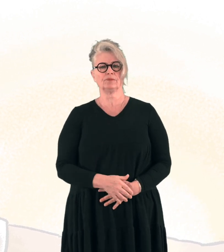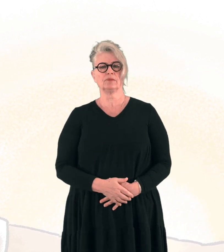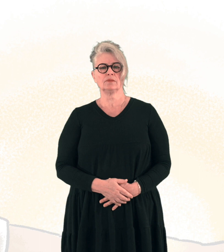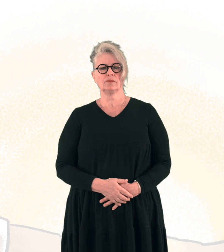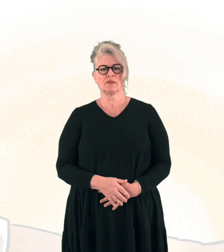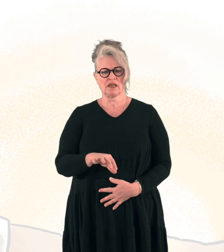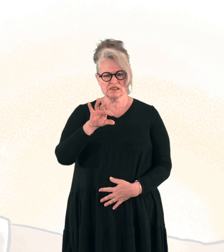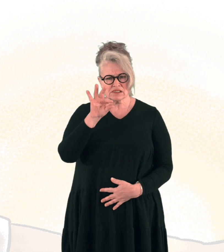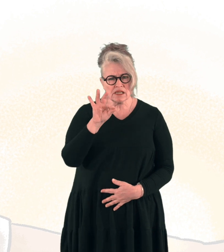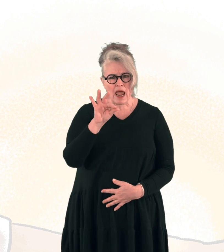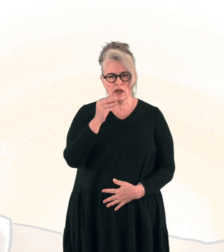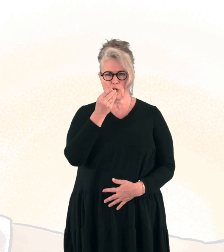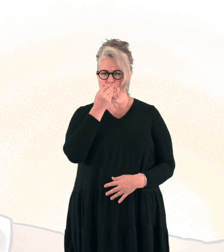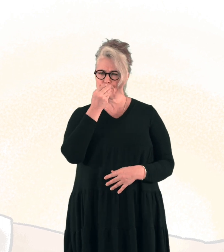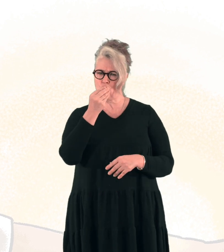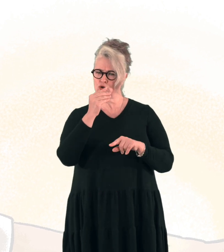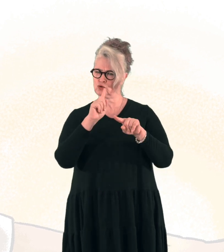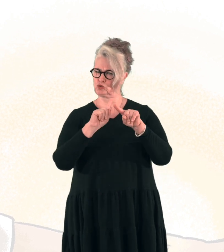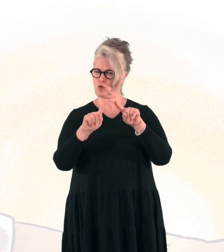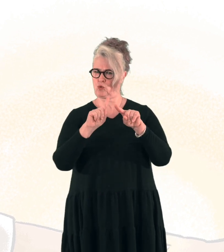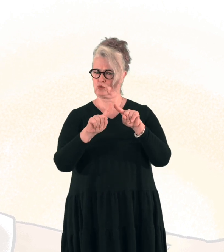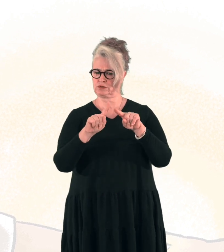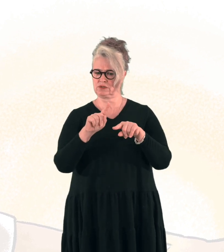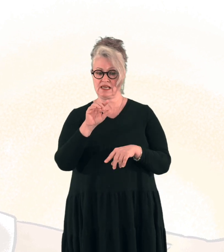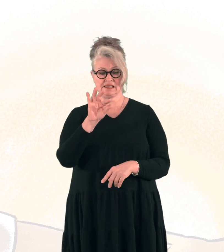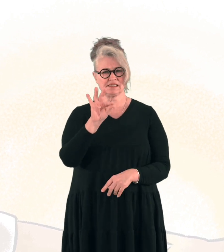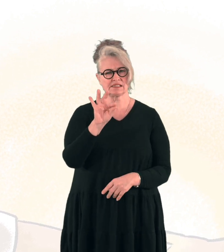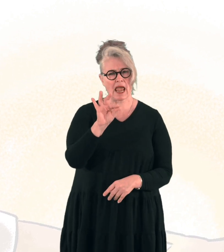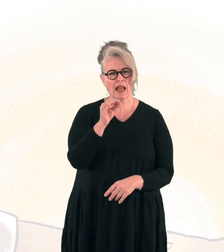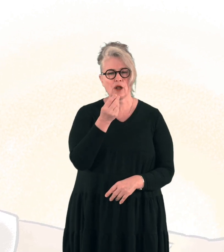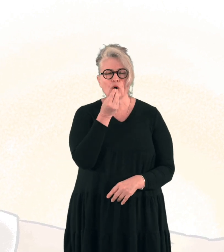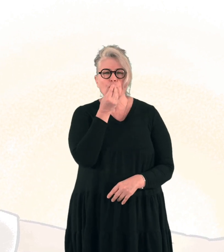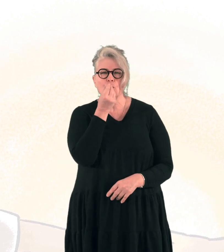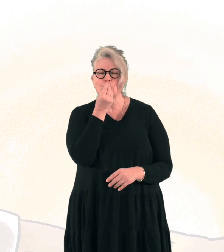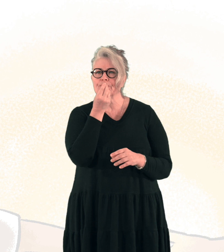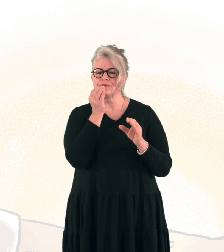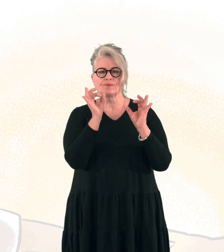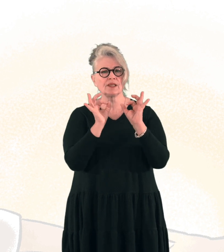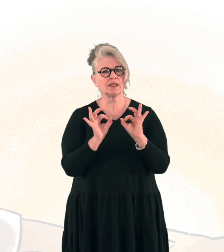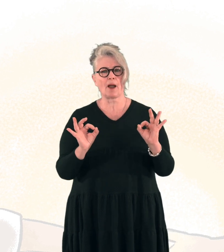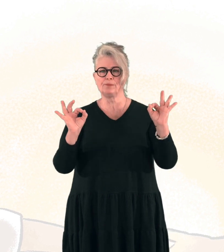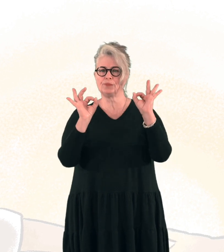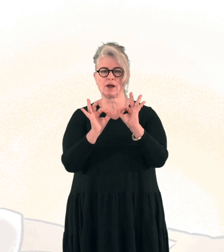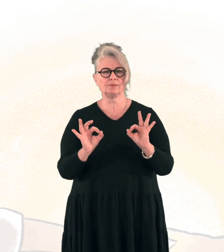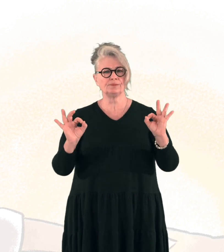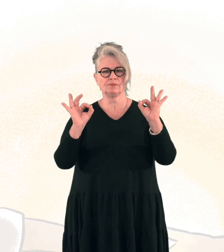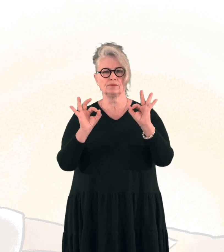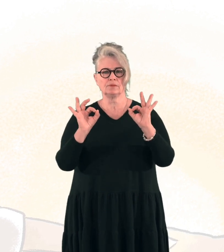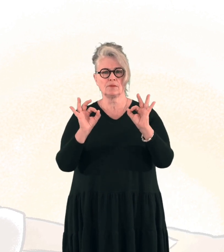pur le sel est une bonne chose mais quand le sel perd son goût comment lui rendre son